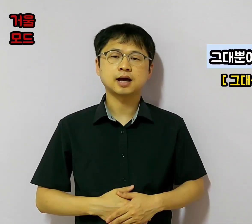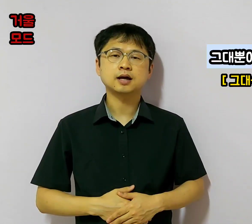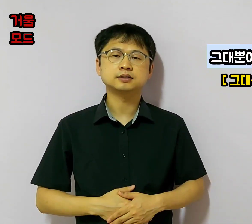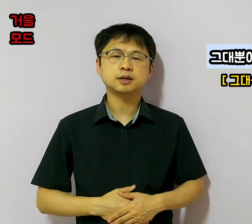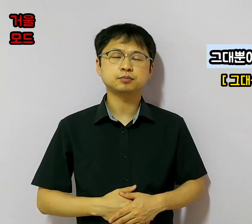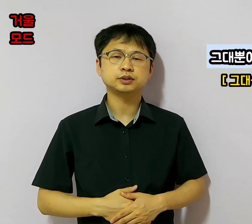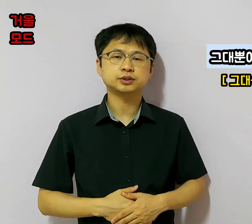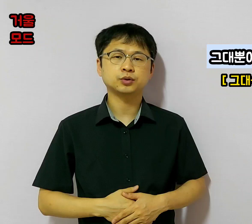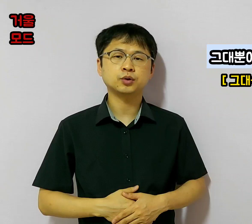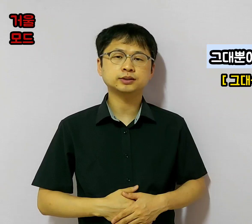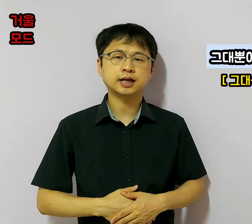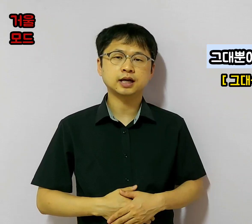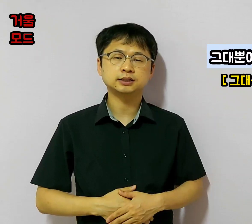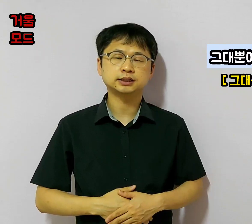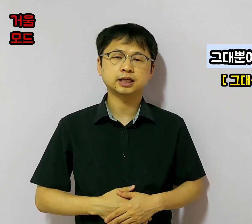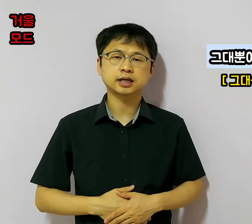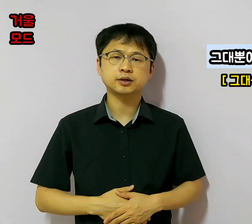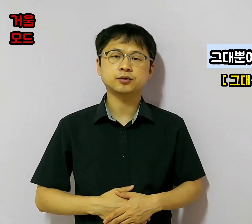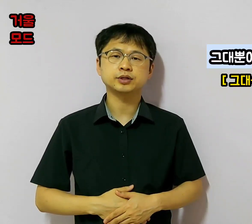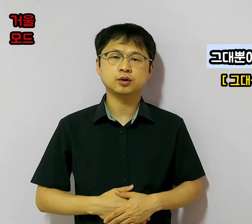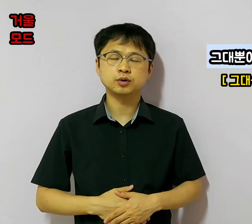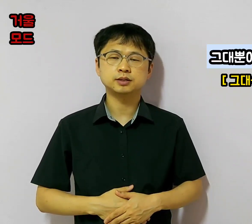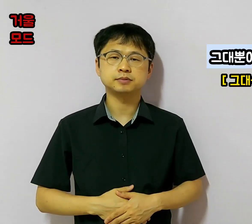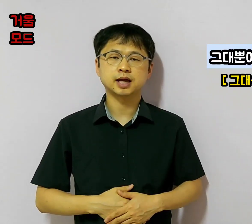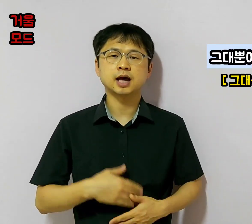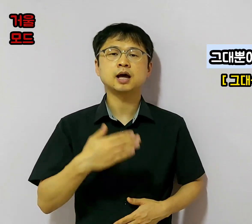가사 그대뿐이죠. 사랑을 시작해요. 영원입니다.